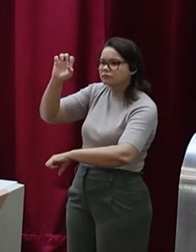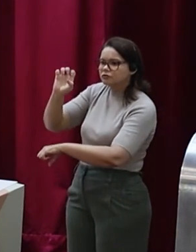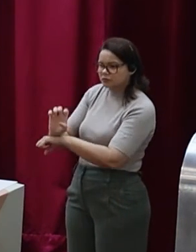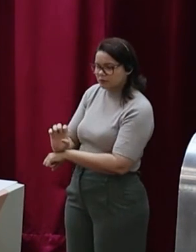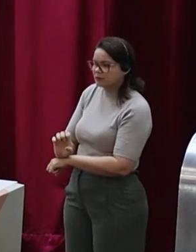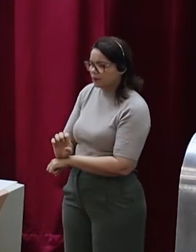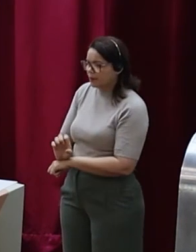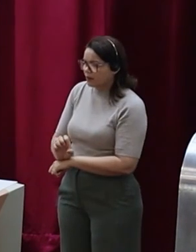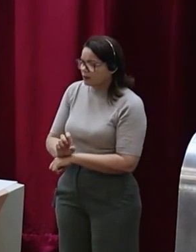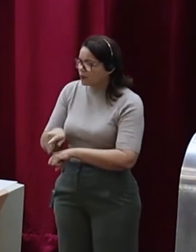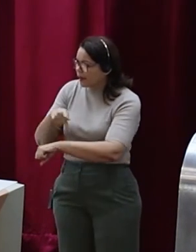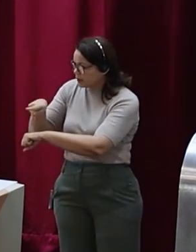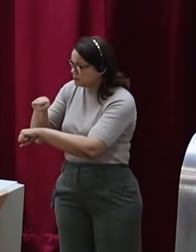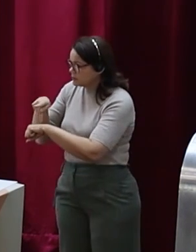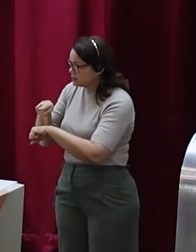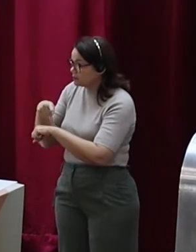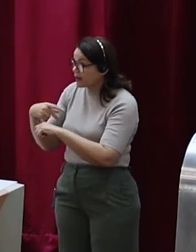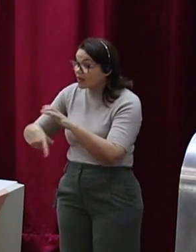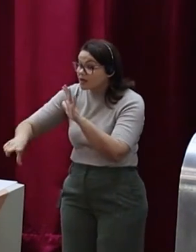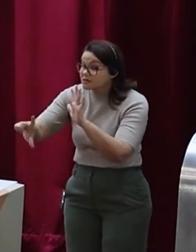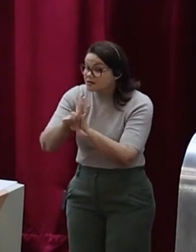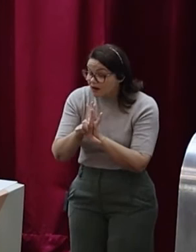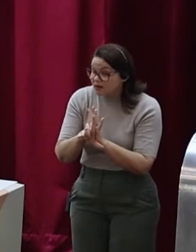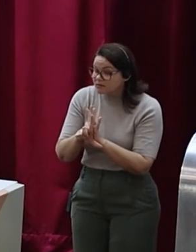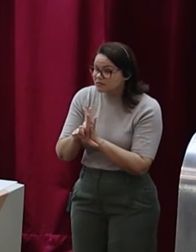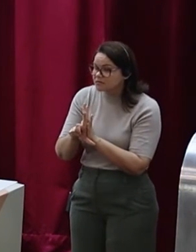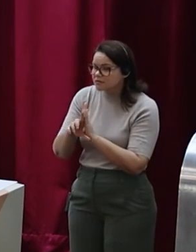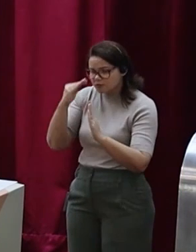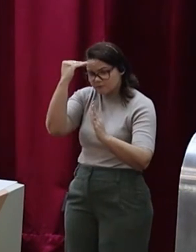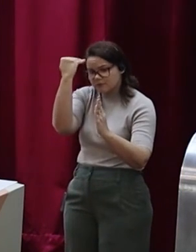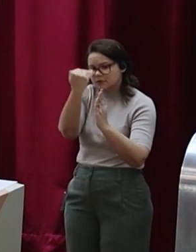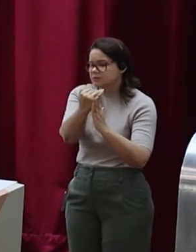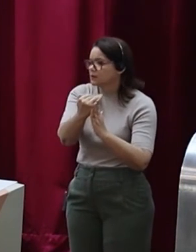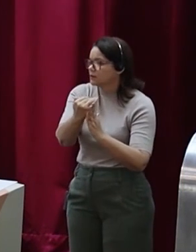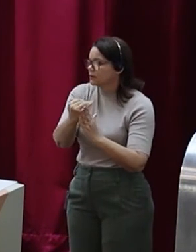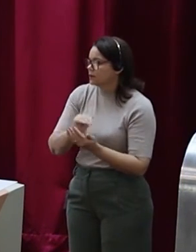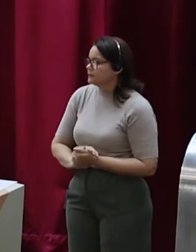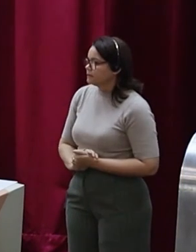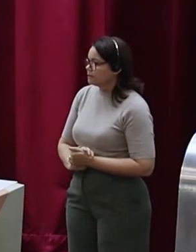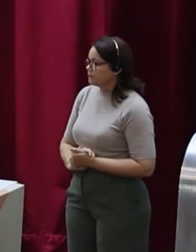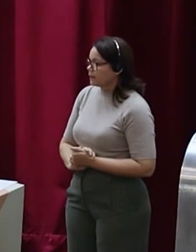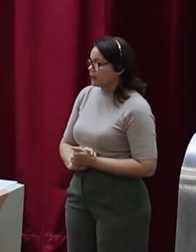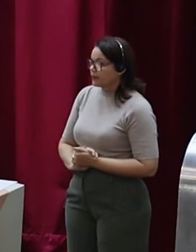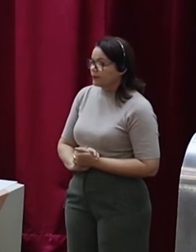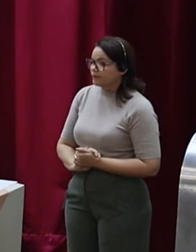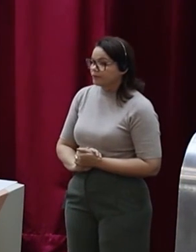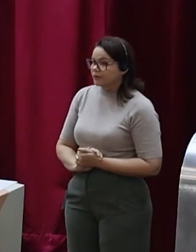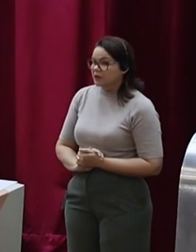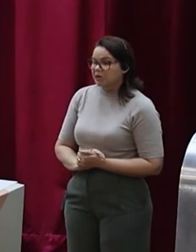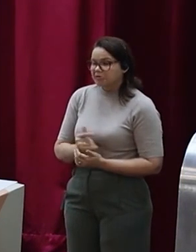que a legislação ou as legislações, de fato, se façam cumprir. Então, não obstante, eu não